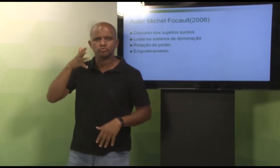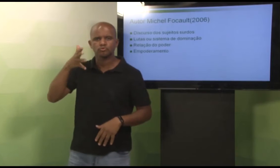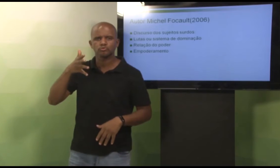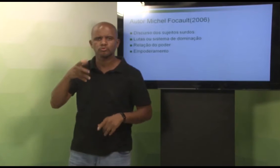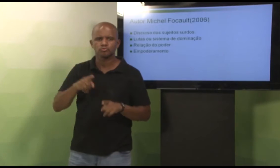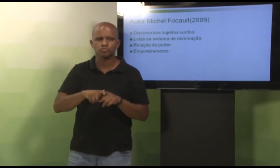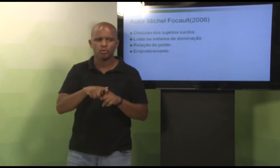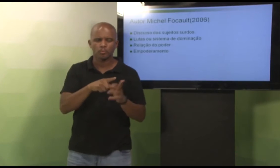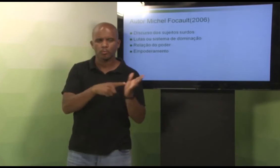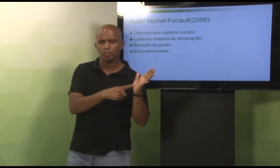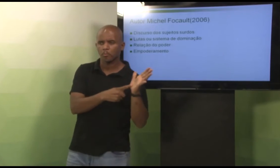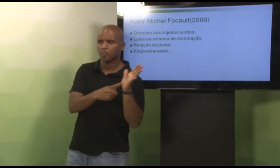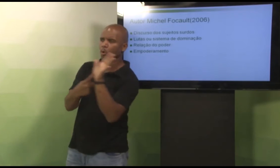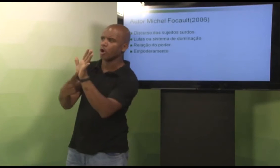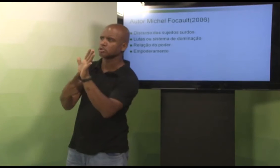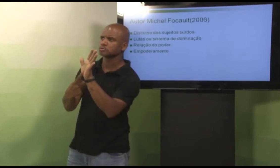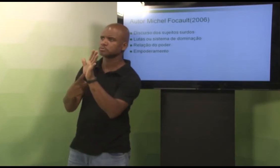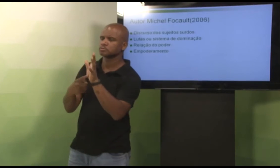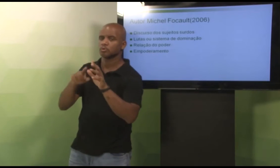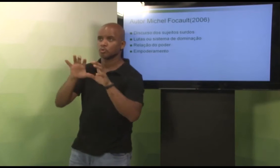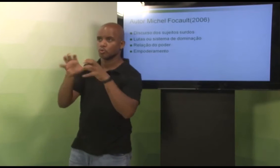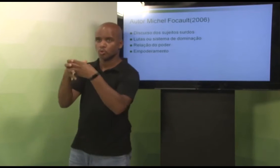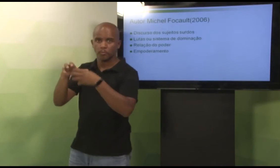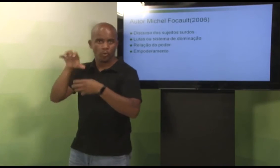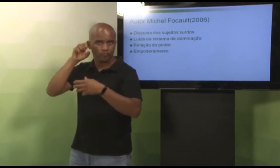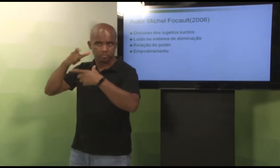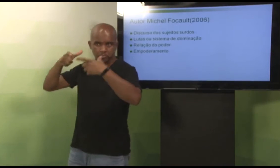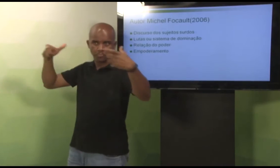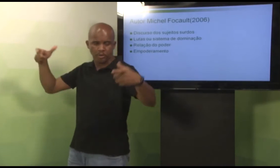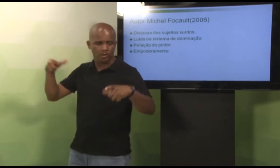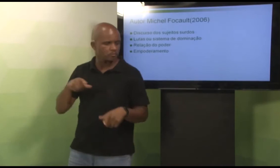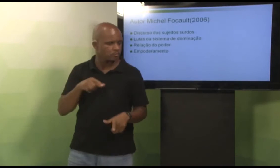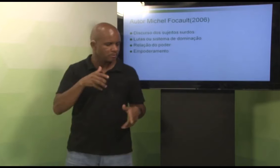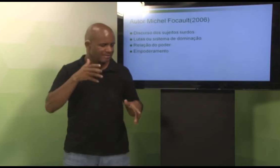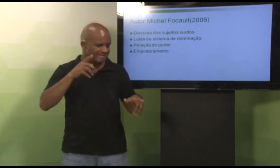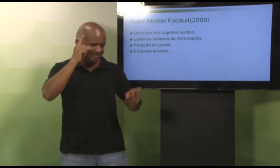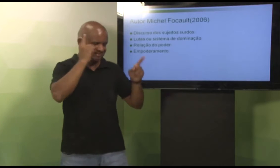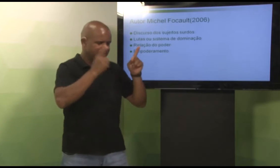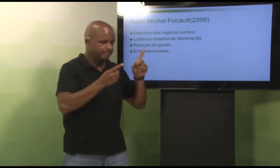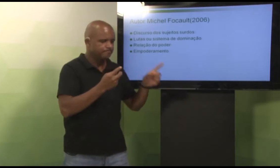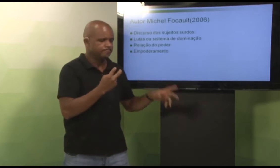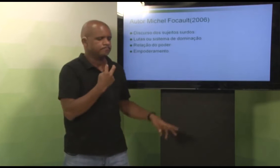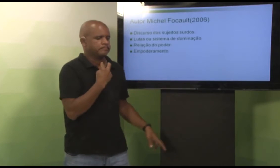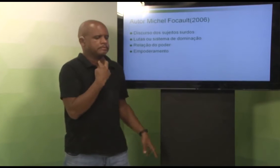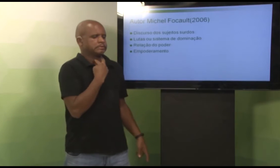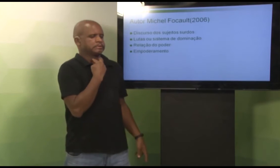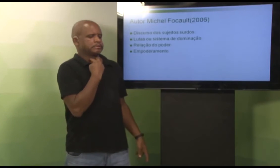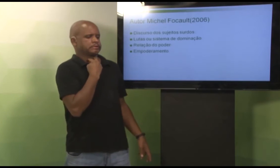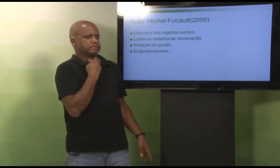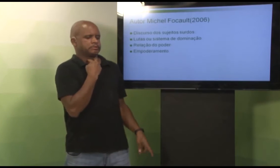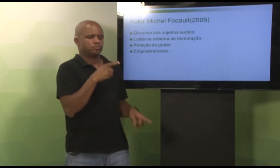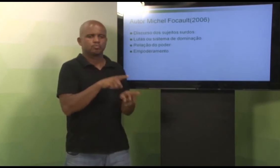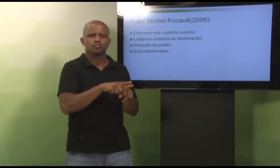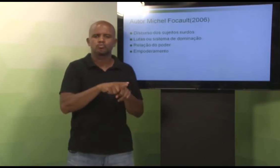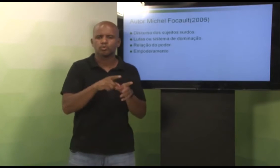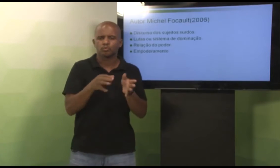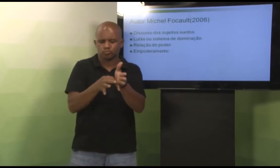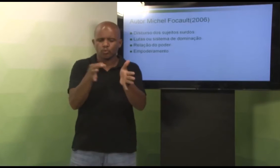sentido, há ali também práticas discursivas de forma a mostrar para a maioria